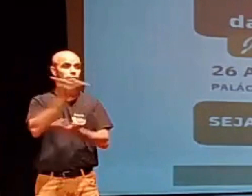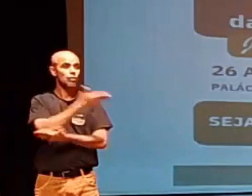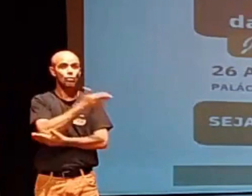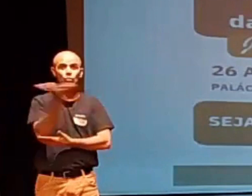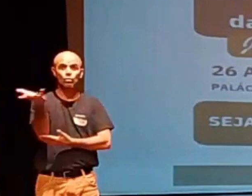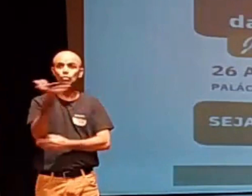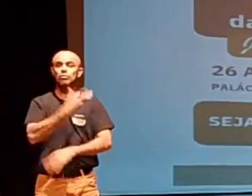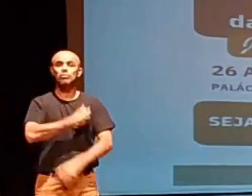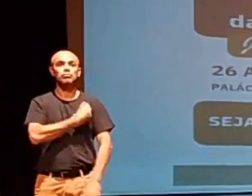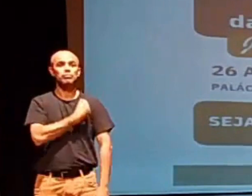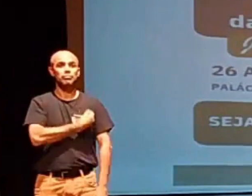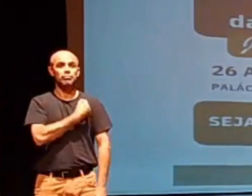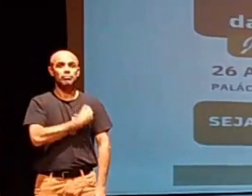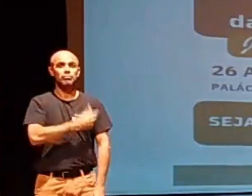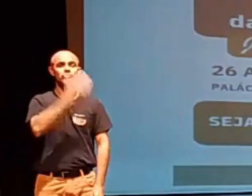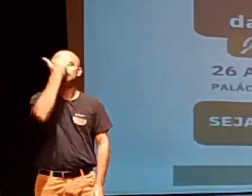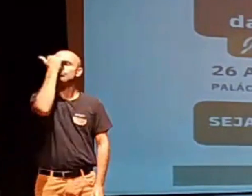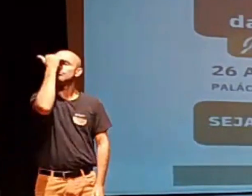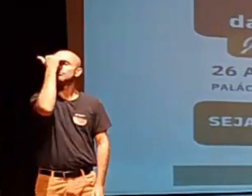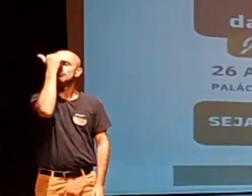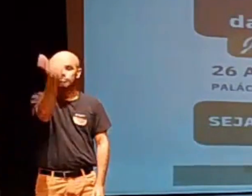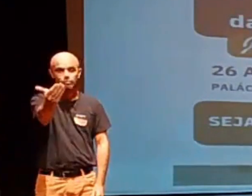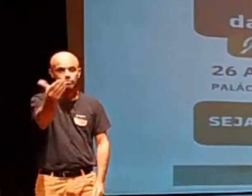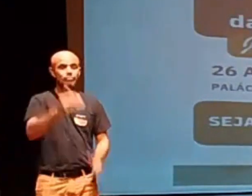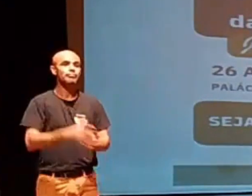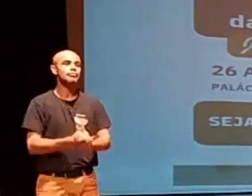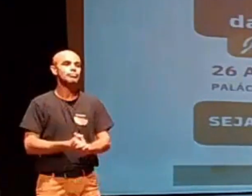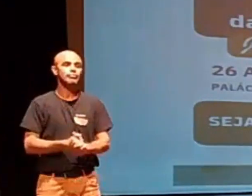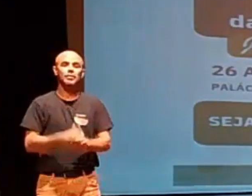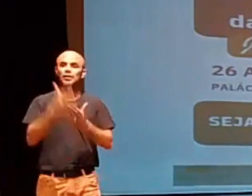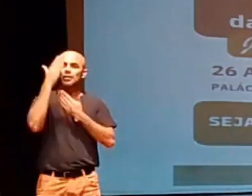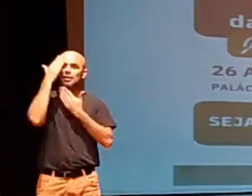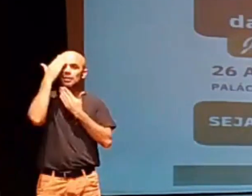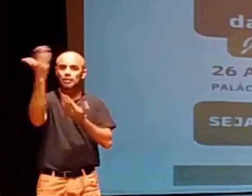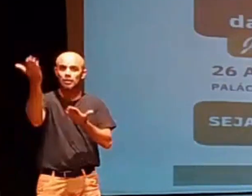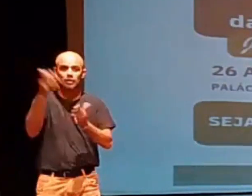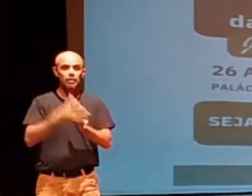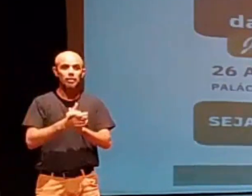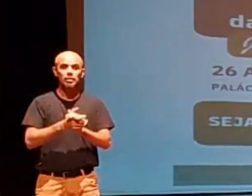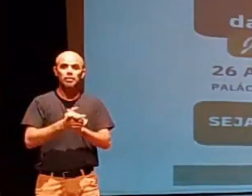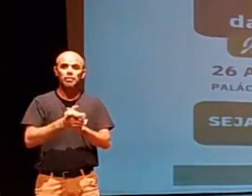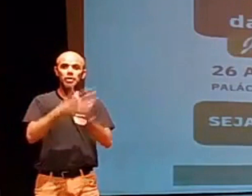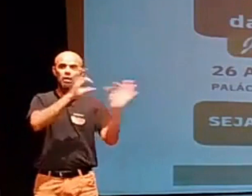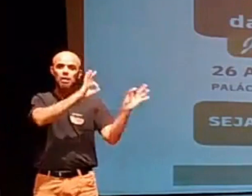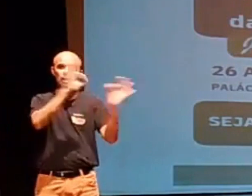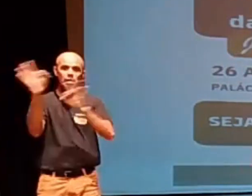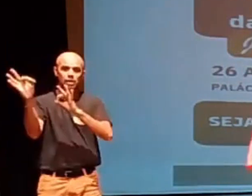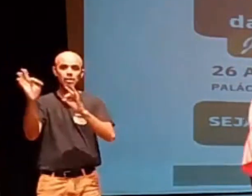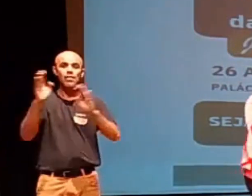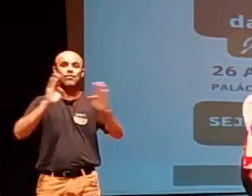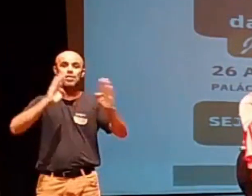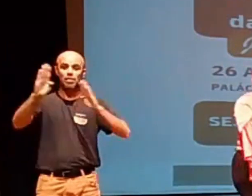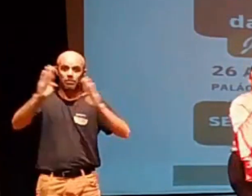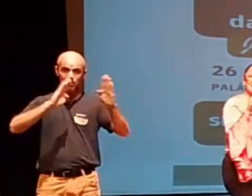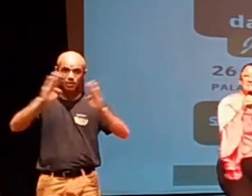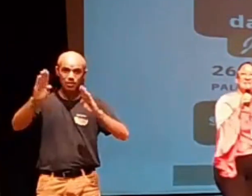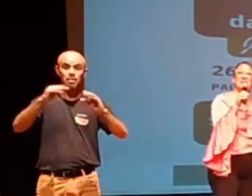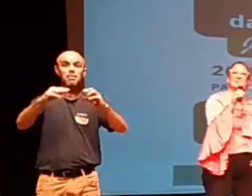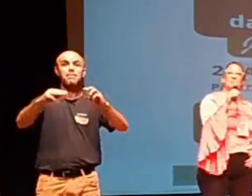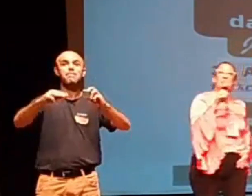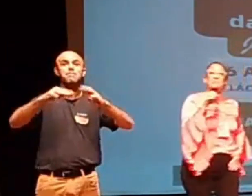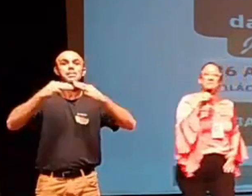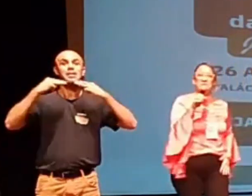estão aqui presentes, meu muito obrigado, tá bom? Agradecer também as pessoas que estão acompanhando pelas redes sociais, acabei de receber uma